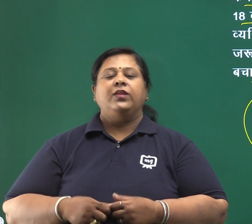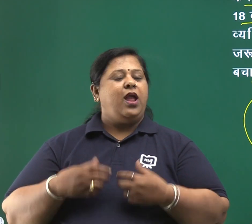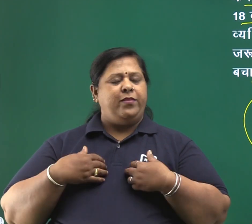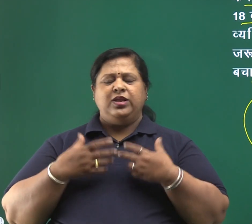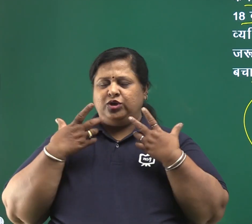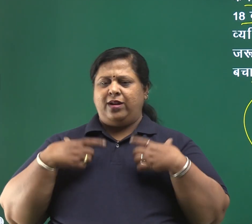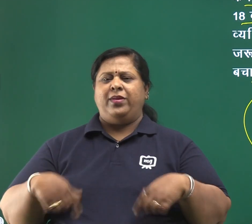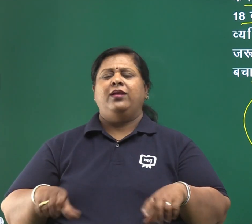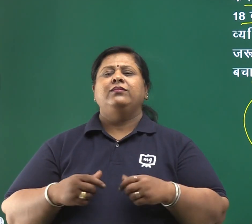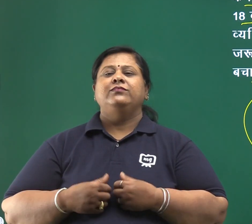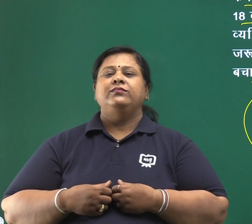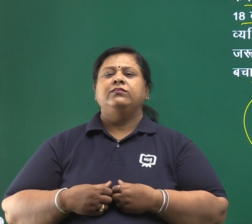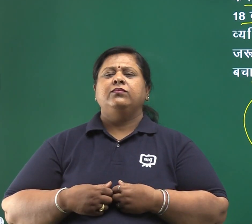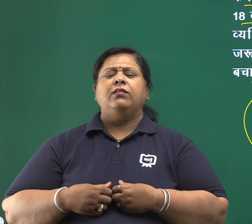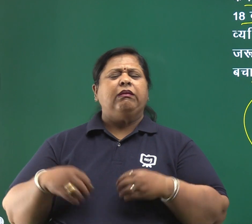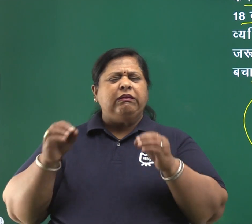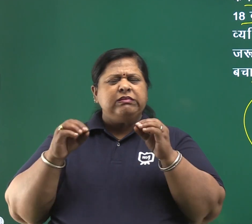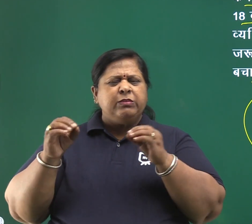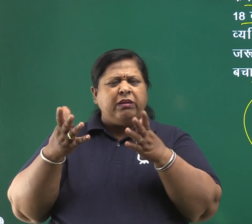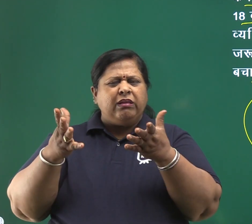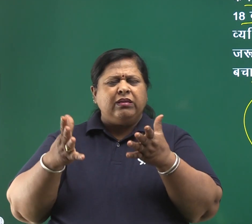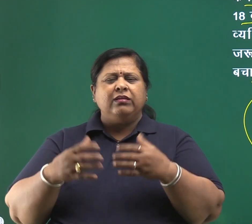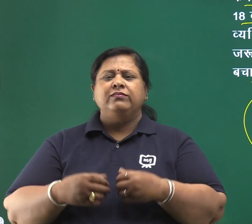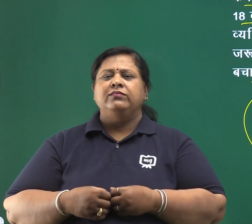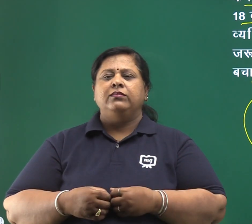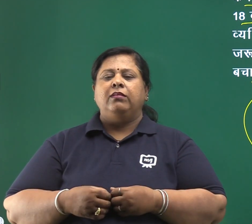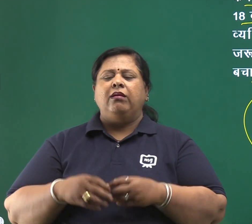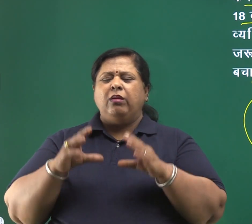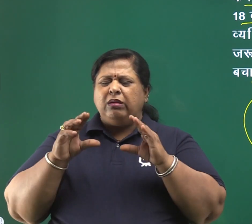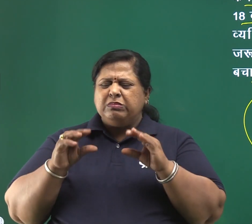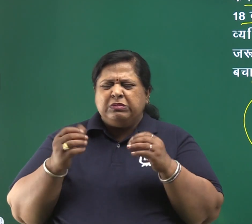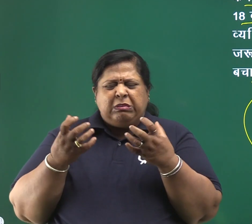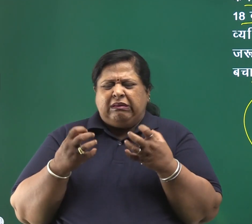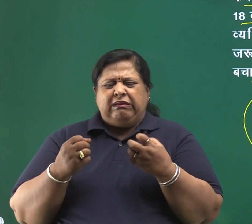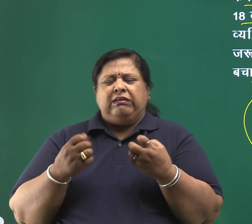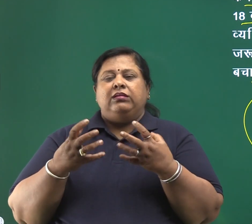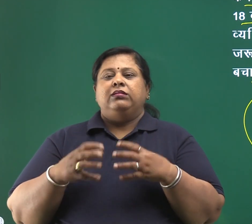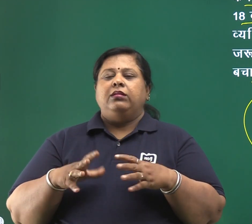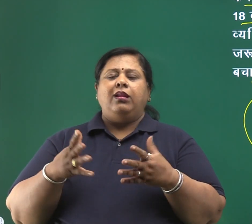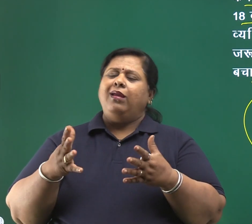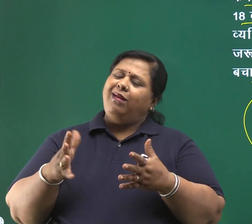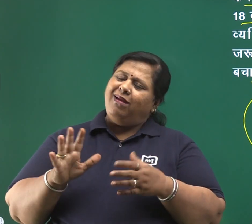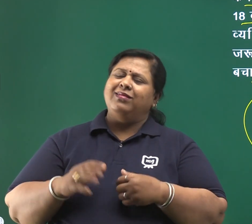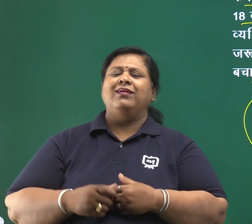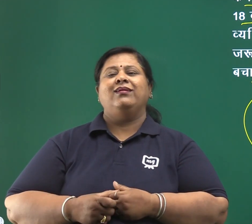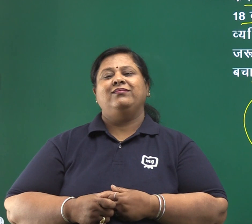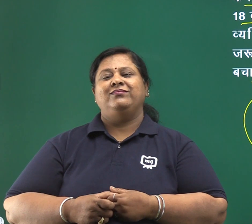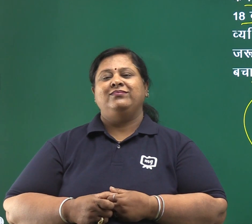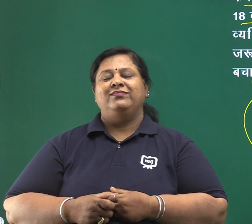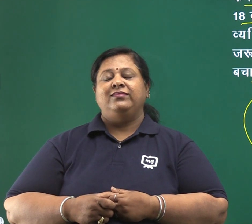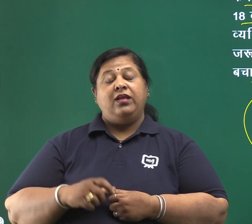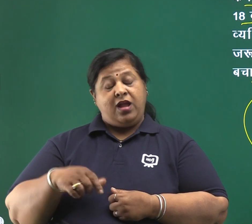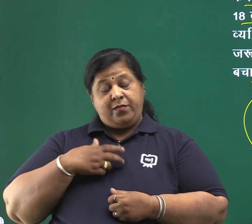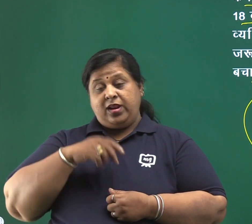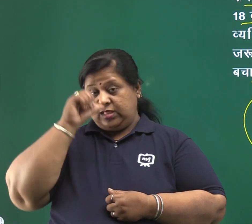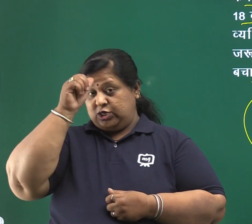हमारे शरीर में किसी प्रकार की कोई कमजोरी नहीं आती है।